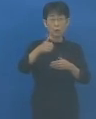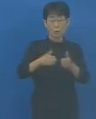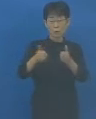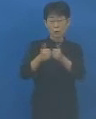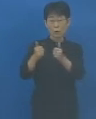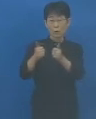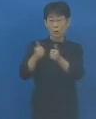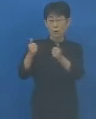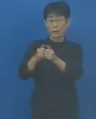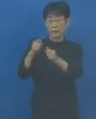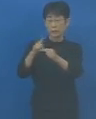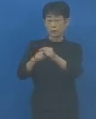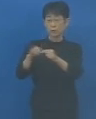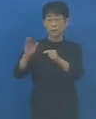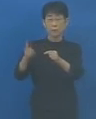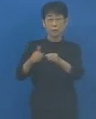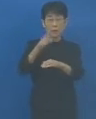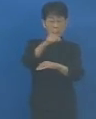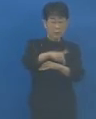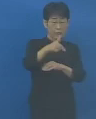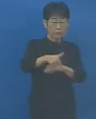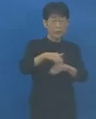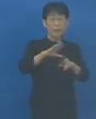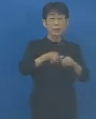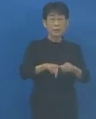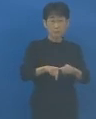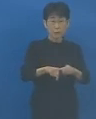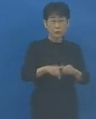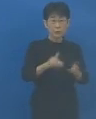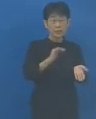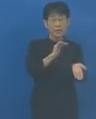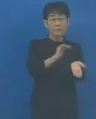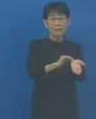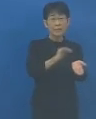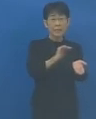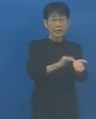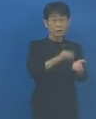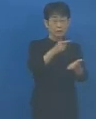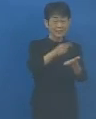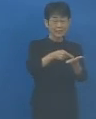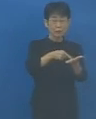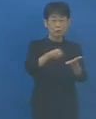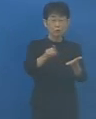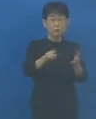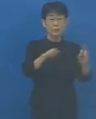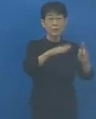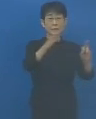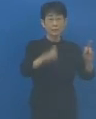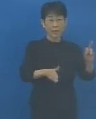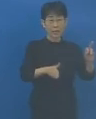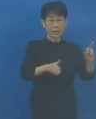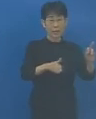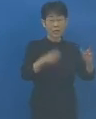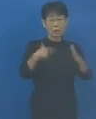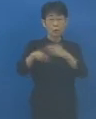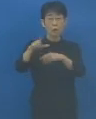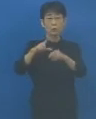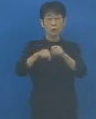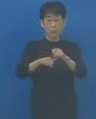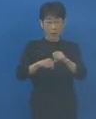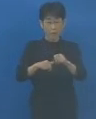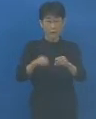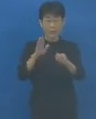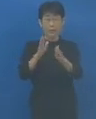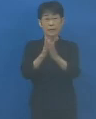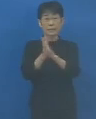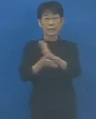が、西部で始めましたメディカルチェックセンター、これを東部では県立中央病院、また中部